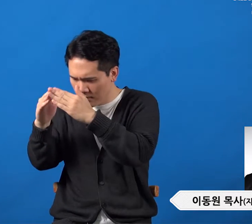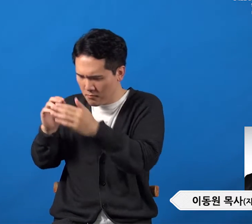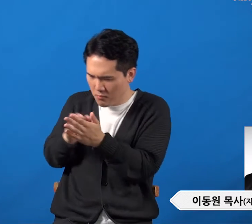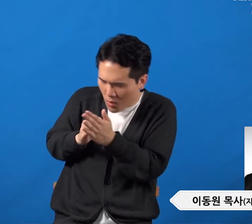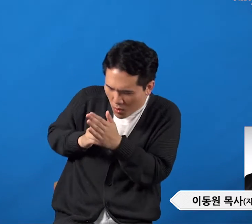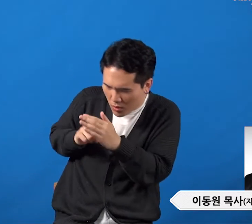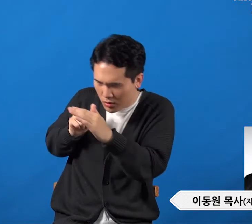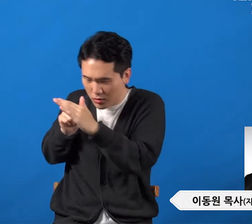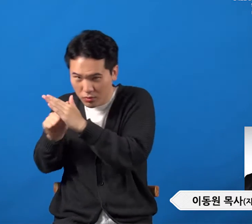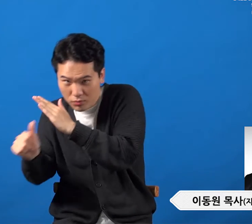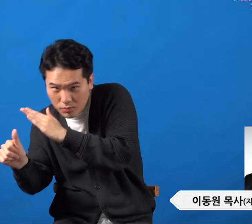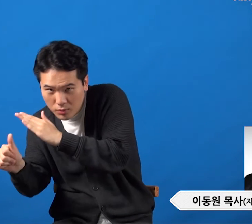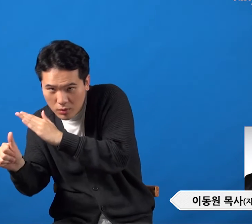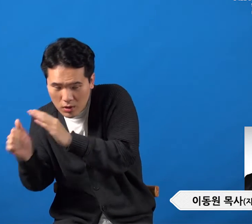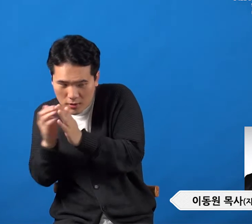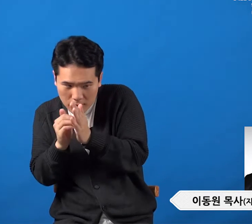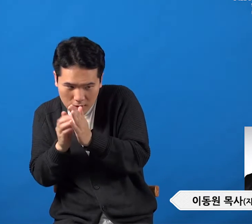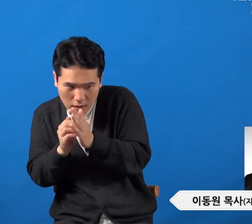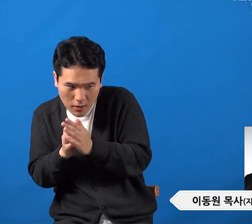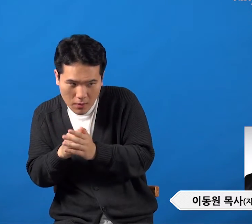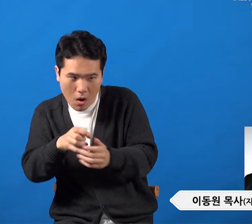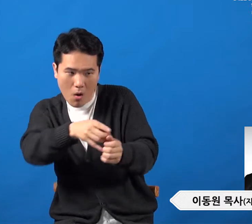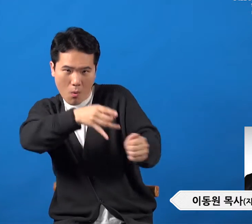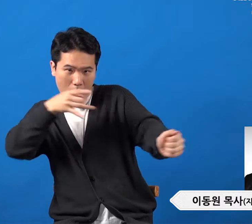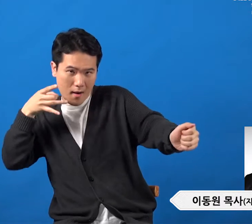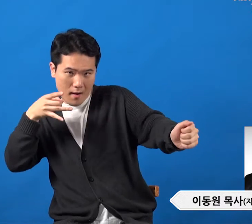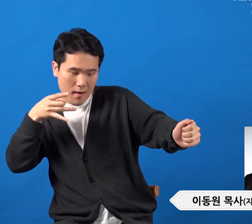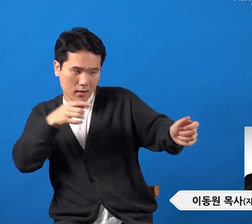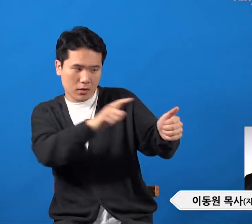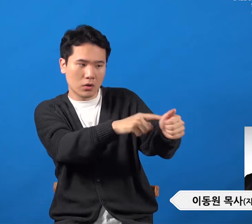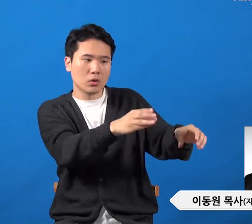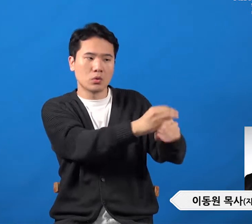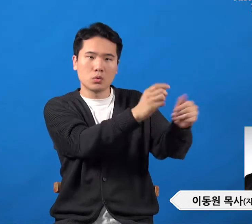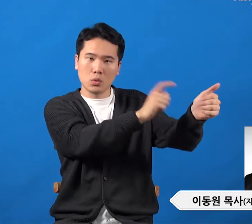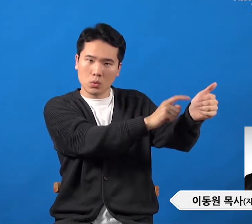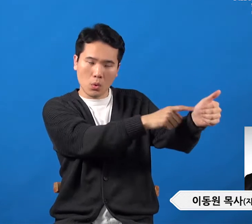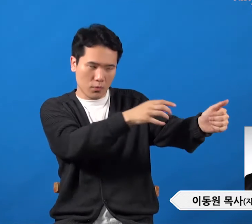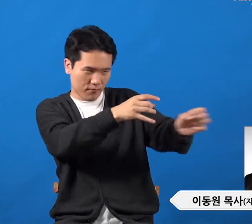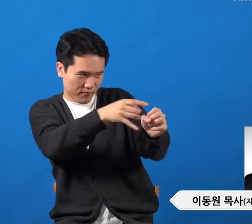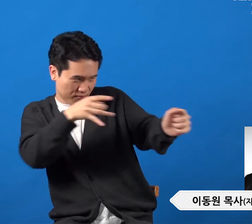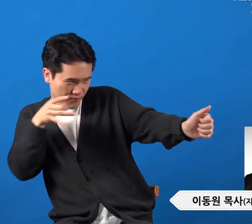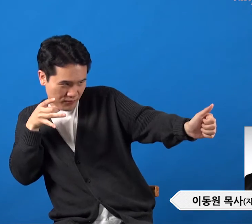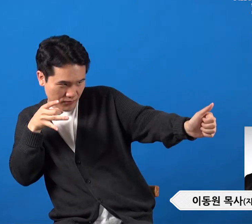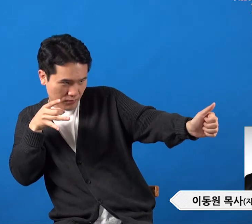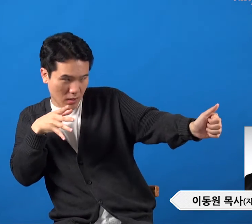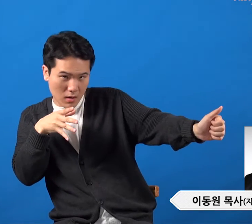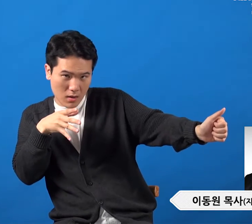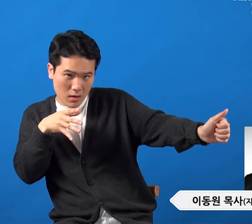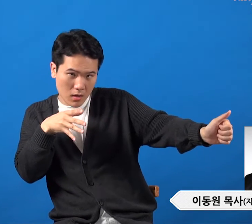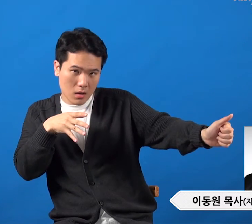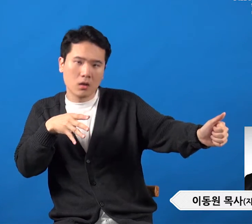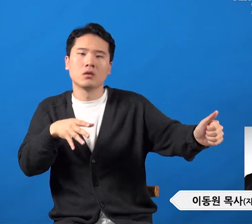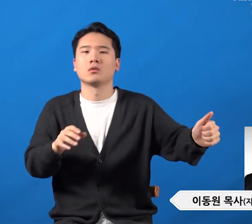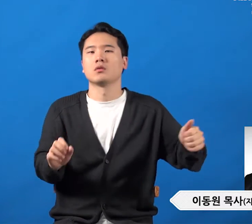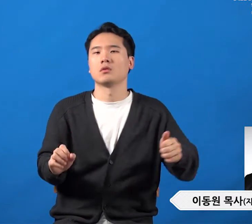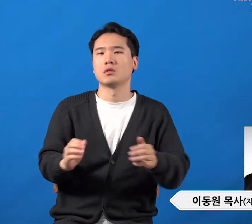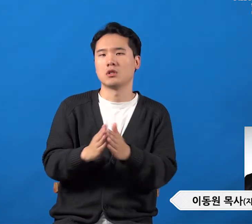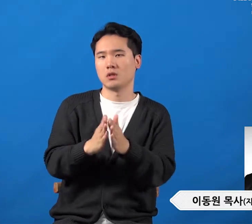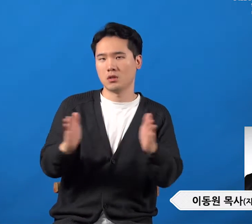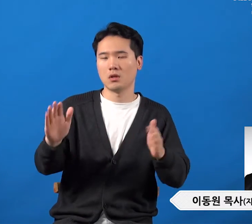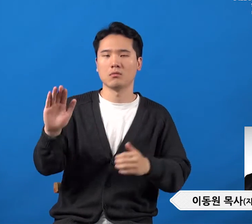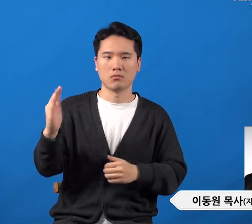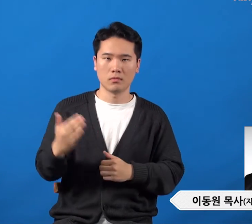활을 당겨서 그 총독을 향해서 활 시비를 당기는 데서 모든 사건이 발단하고 있습니다.